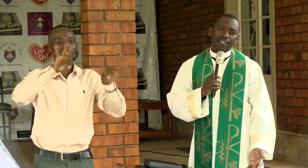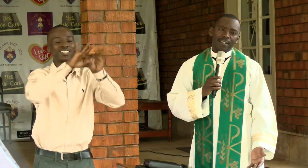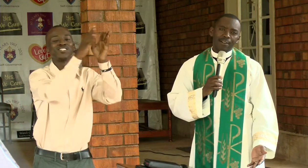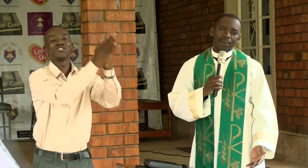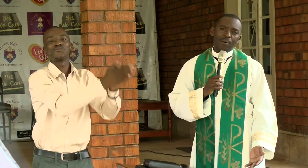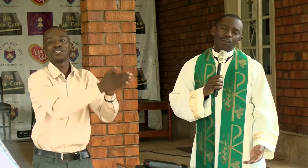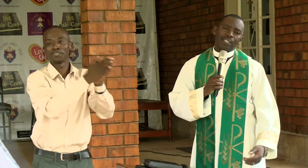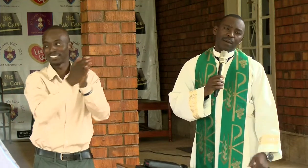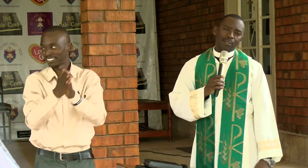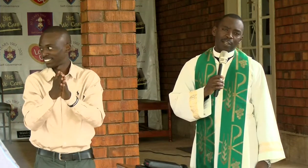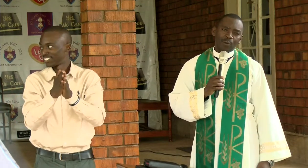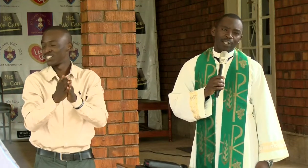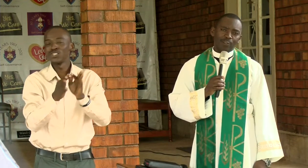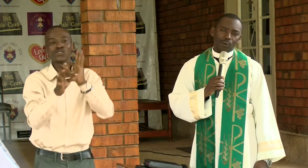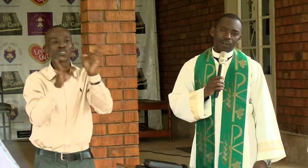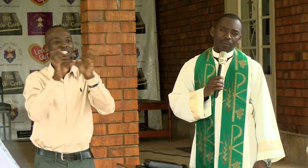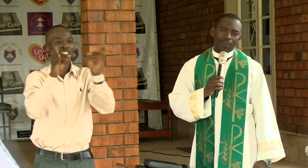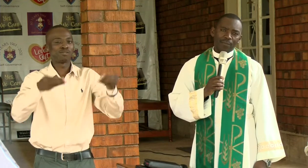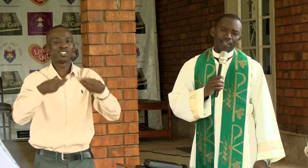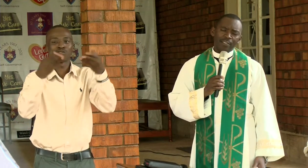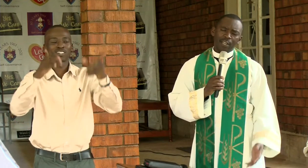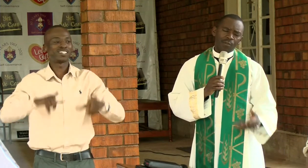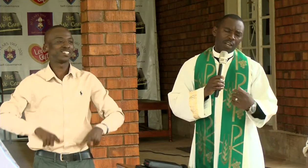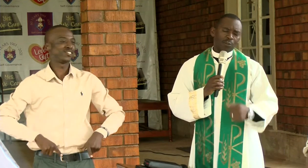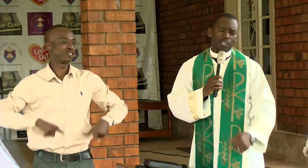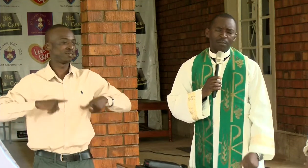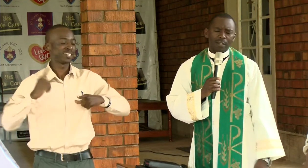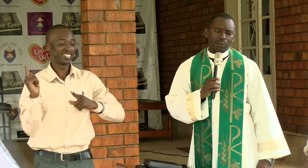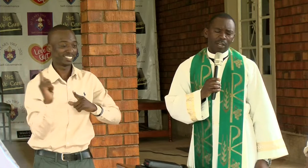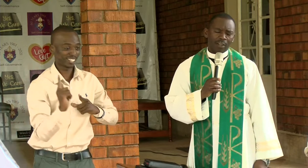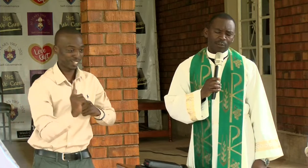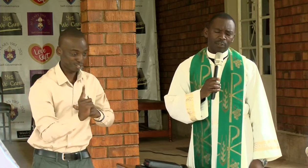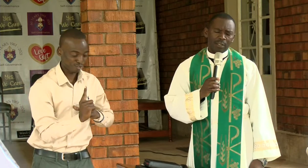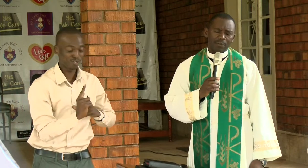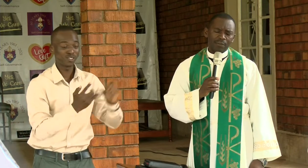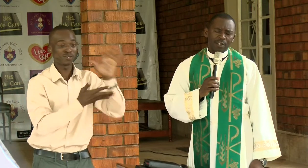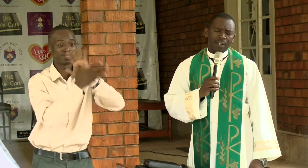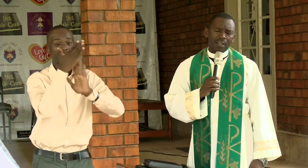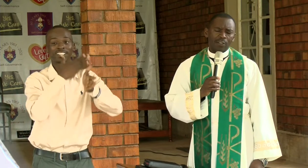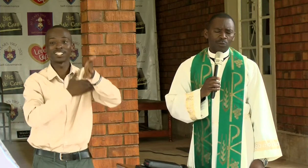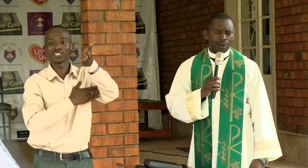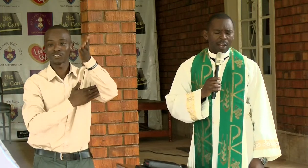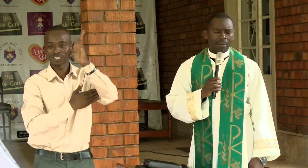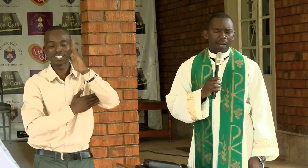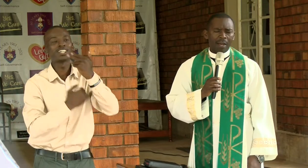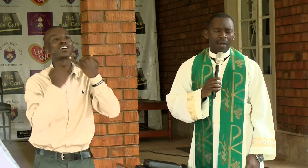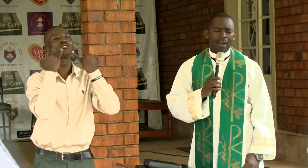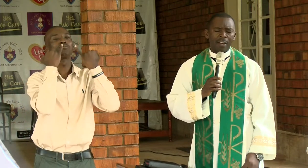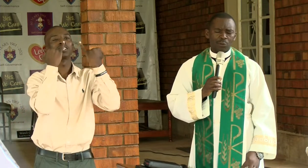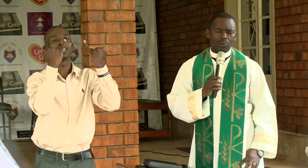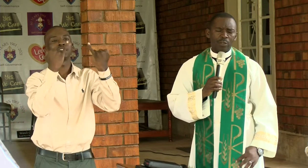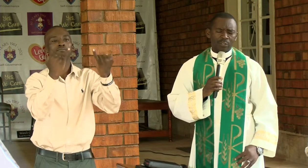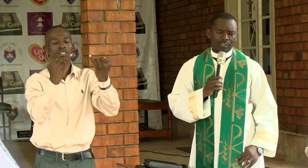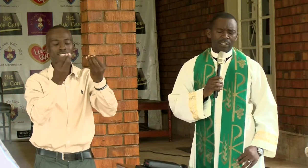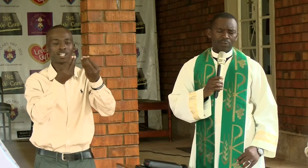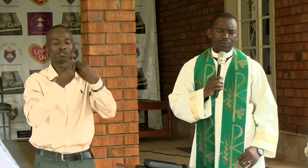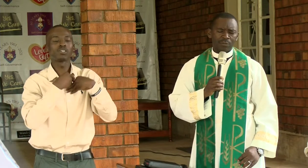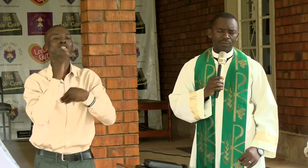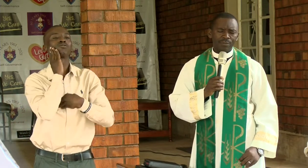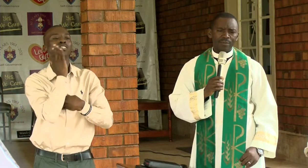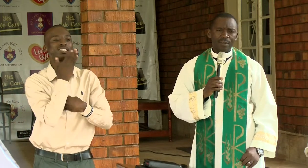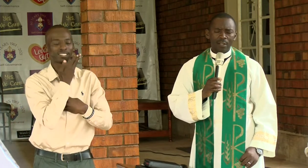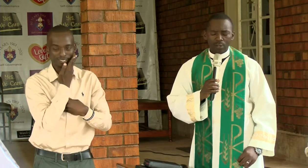tumwebaze olw'ekirabo kyatuwadde eky'obulamu jangu nange tugende mu maaso ga Katonda nga tumugamba atubulire ku kisa